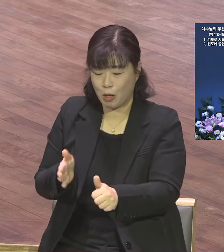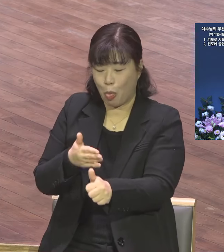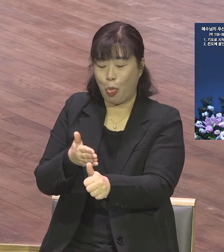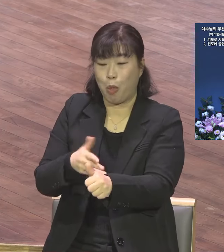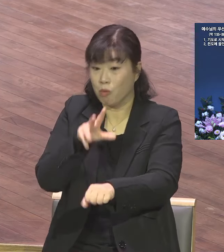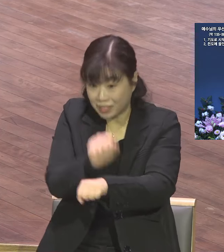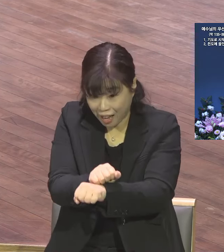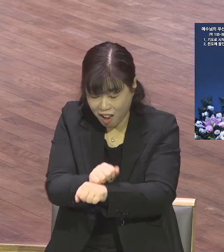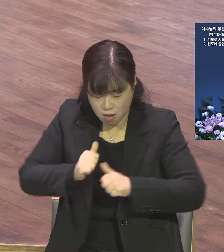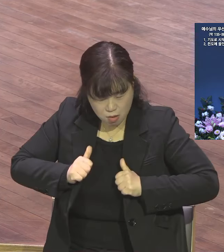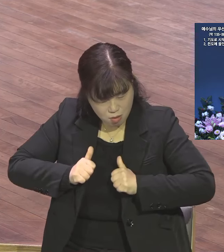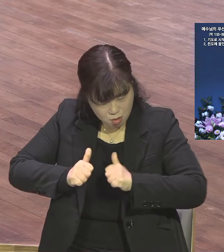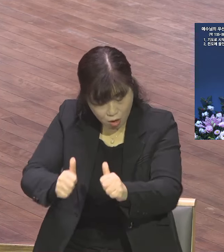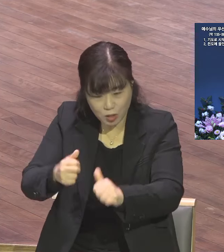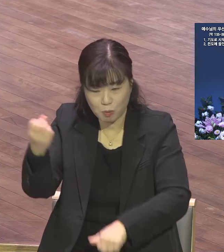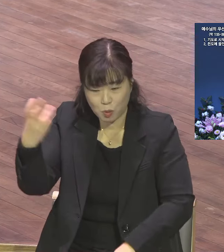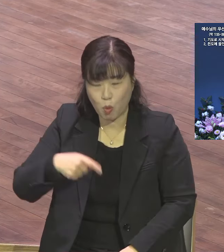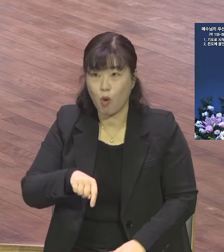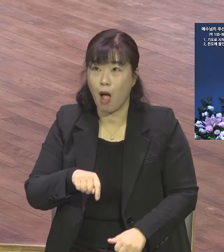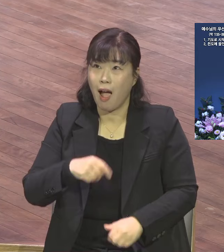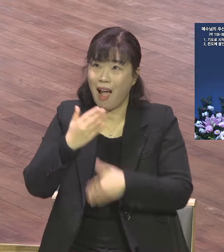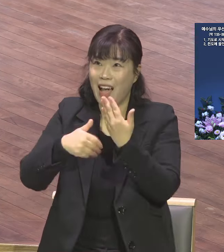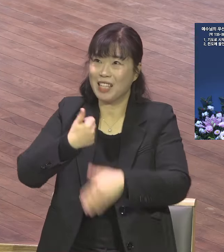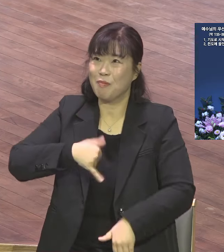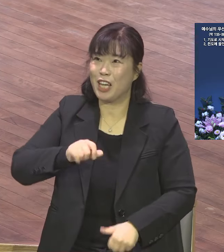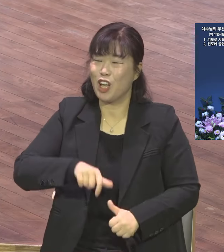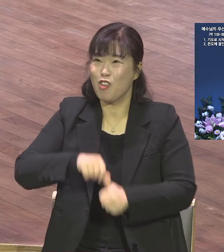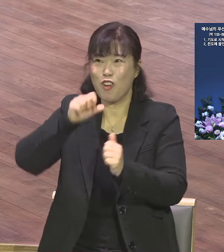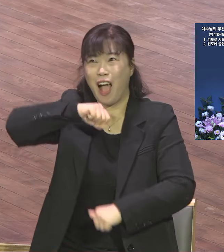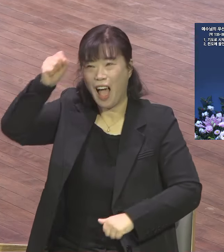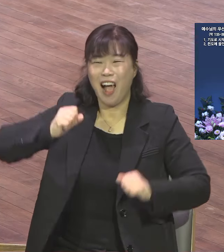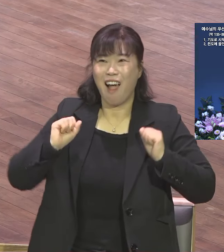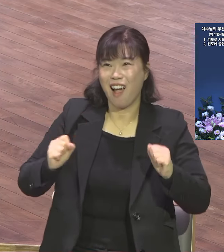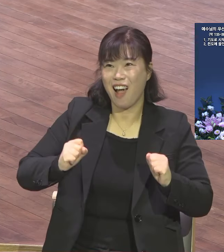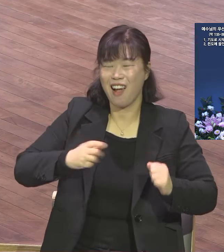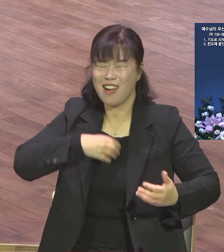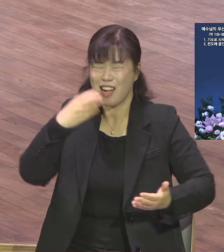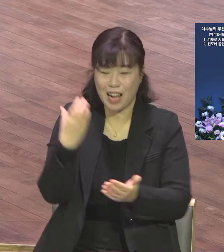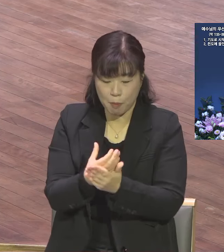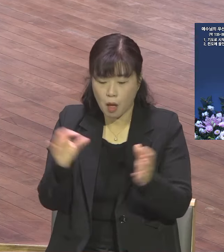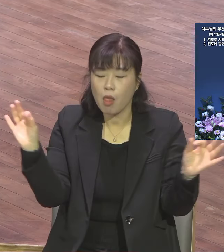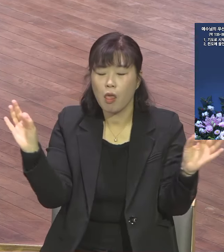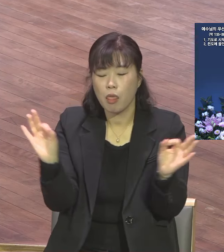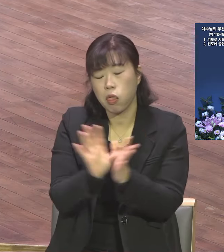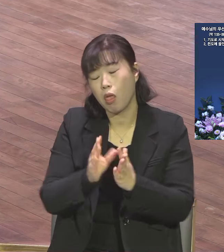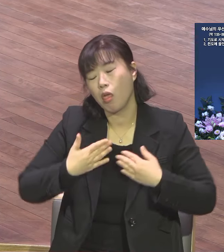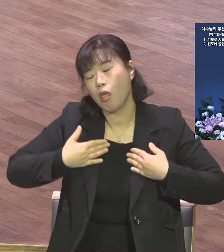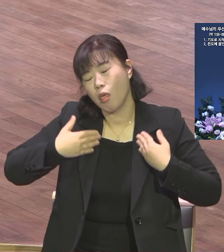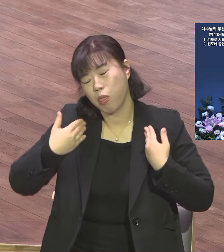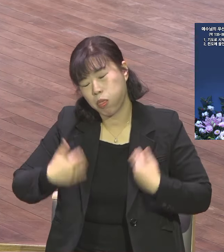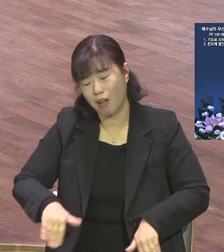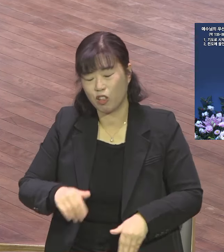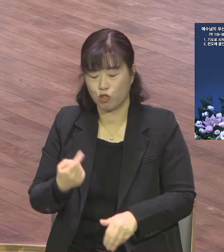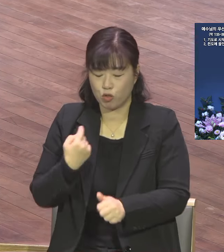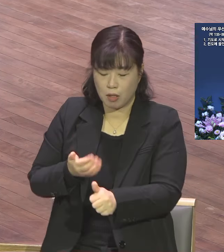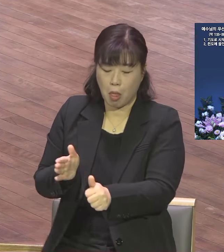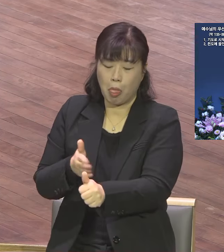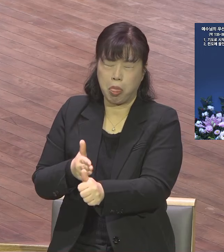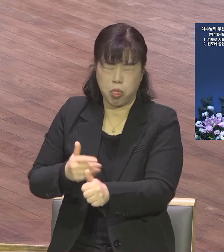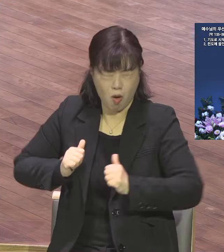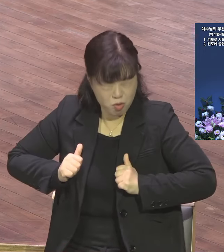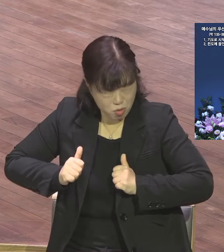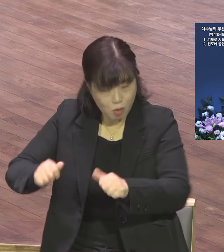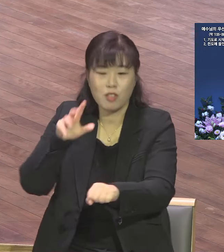24시 쉬지 않고 일하고 있다. 사단이 무슨 짓을 하는지 아세요? 교회가 세상적으로 나가도록